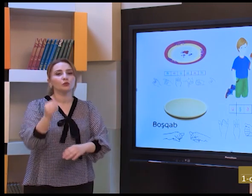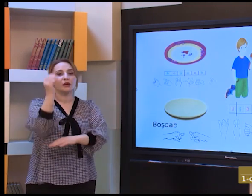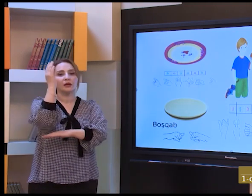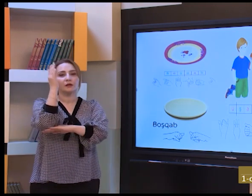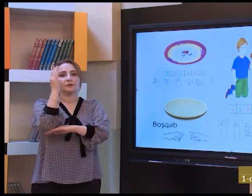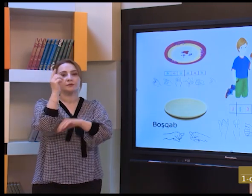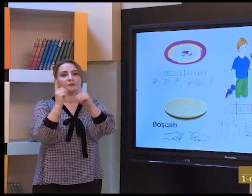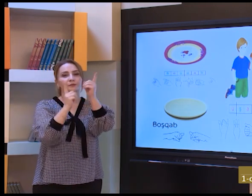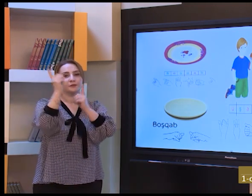budaq,